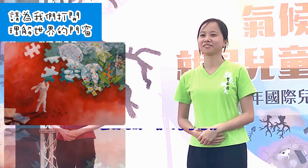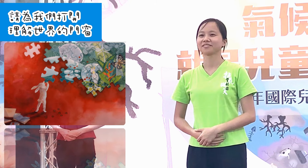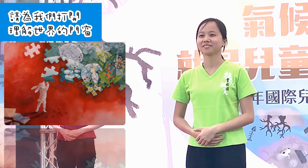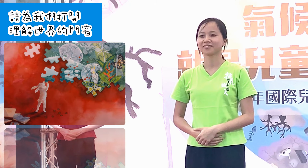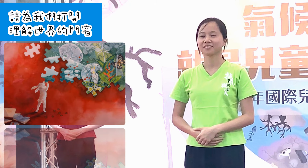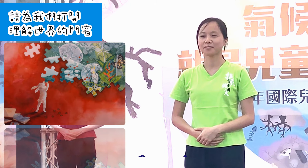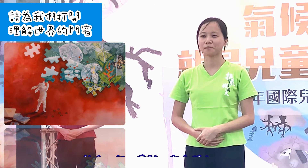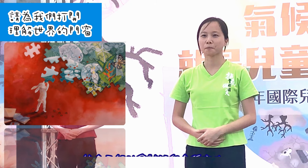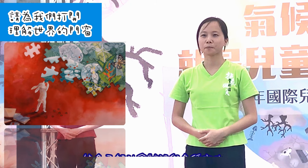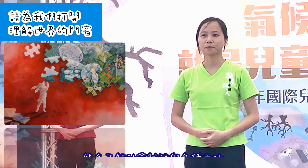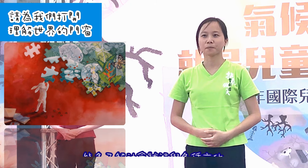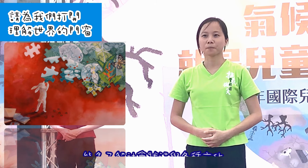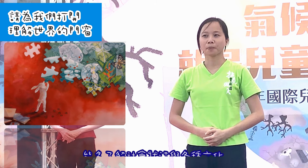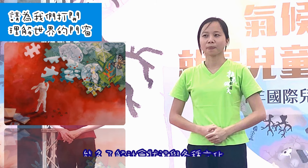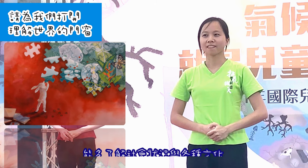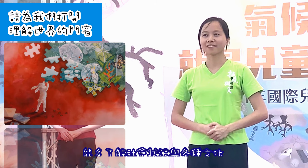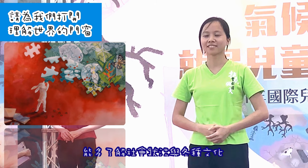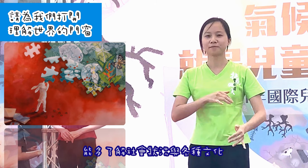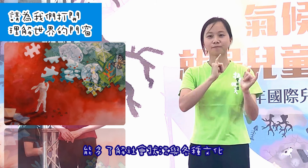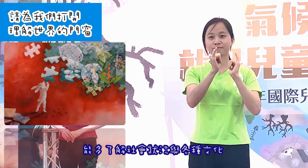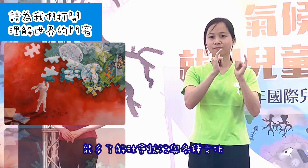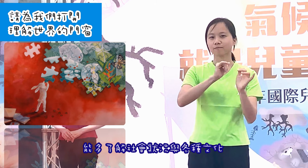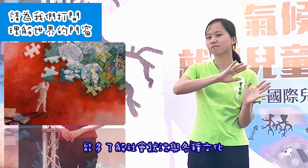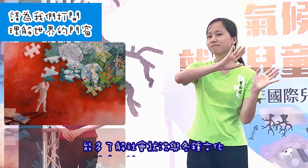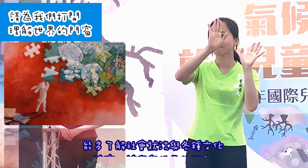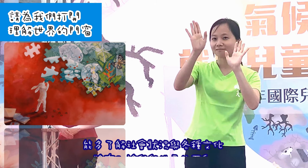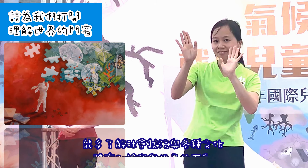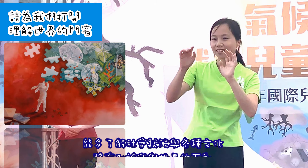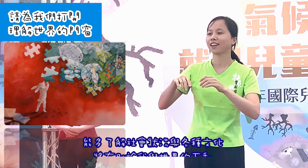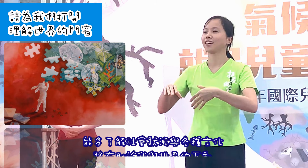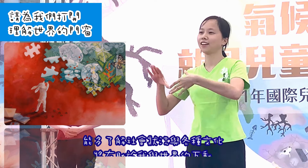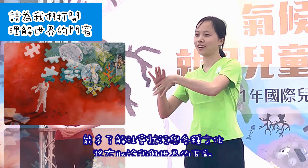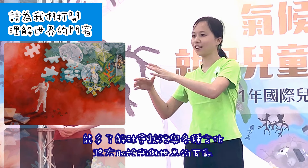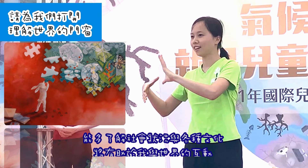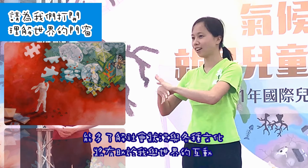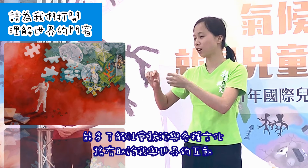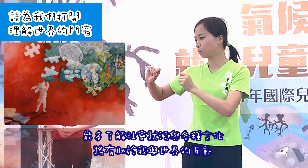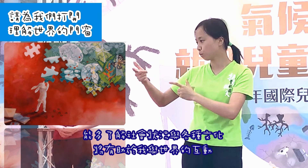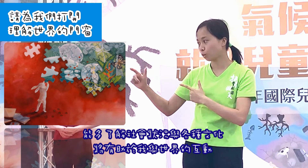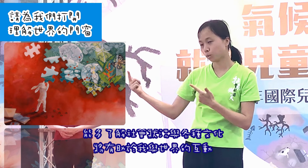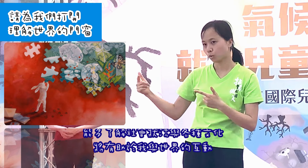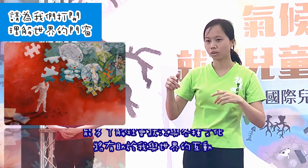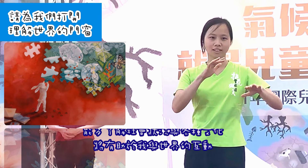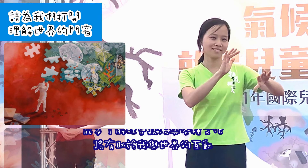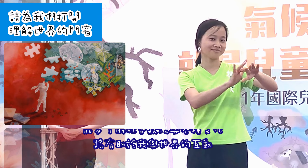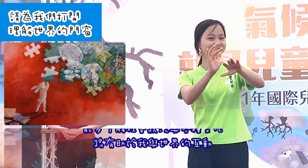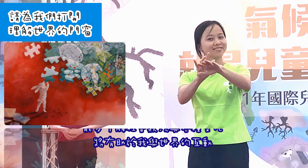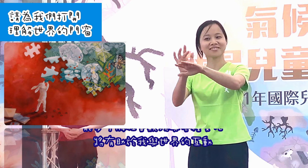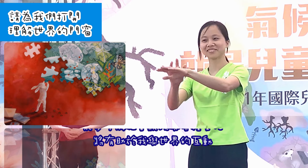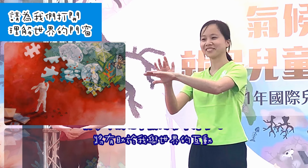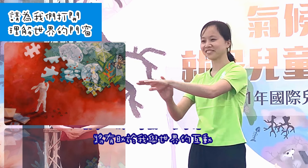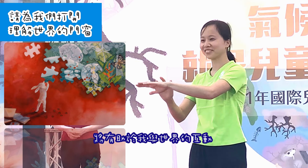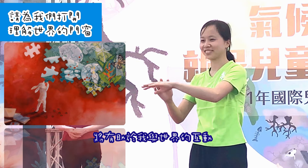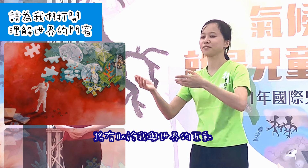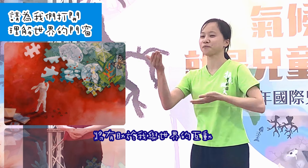介。能多了解社会状况与各种文化，将有助于我们